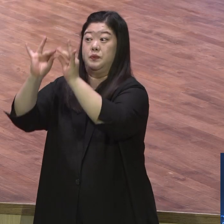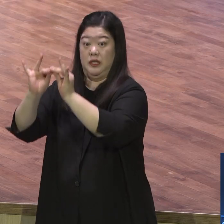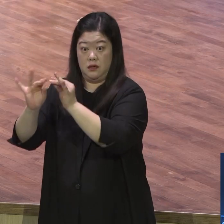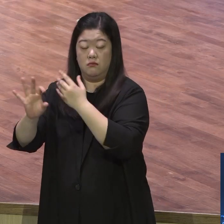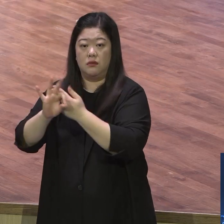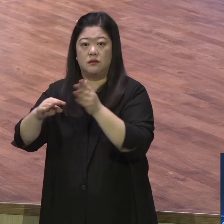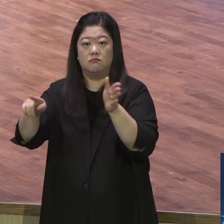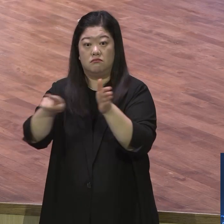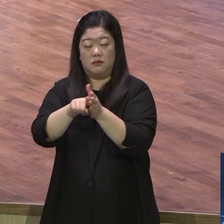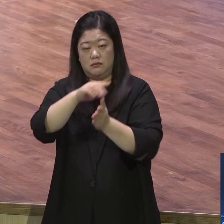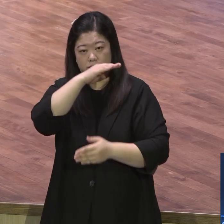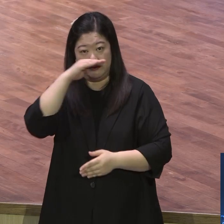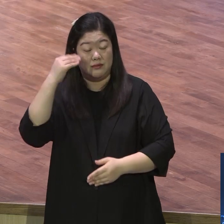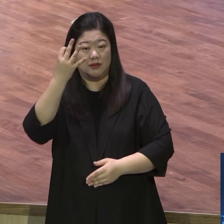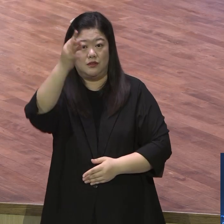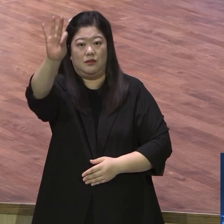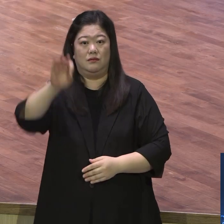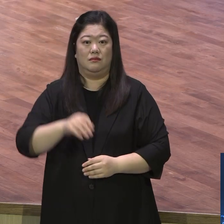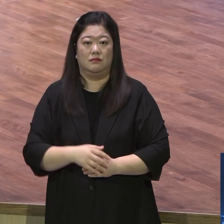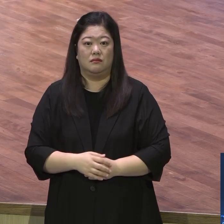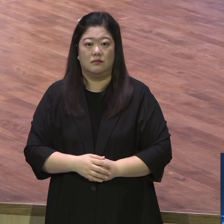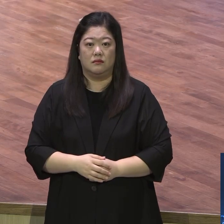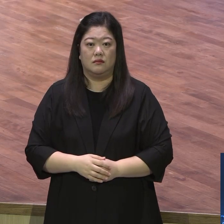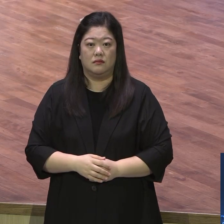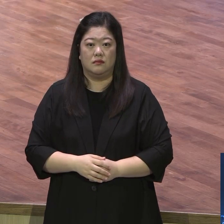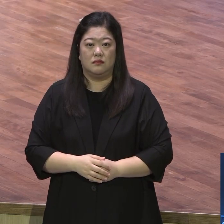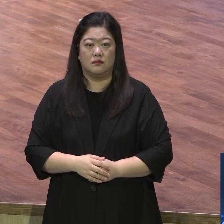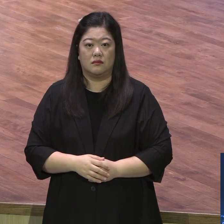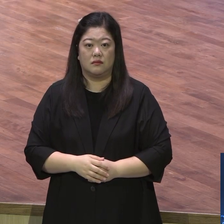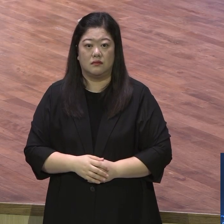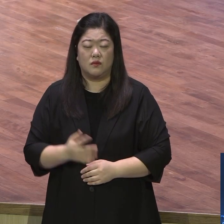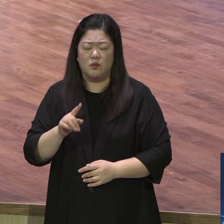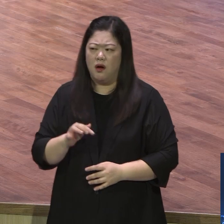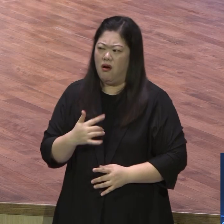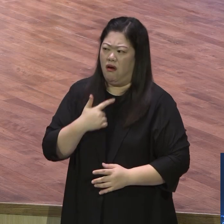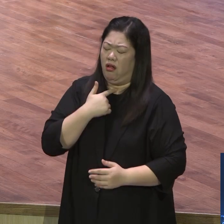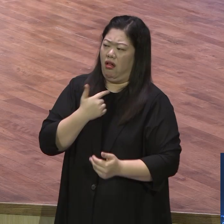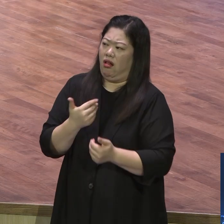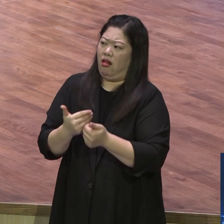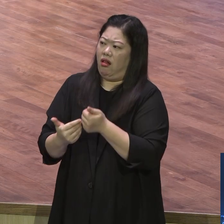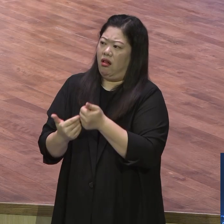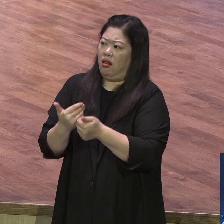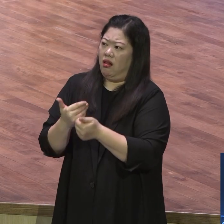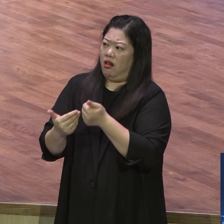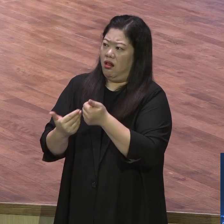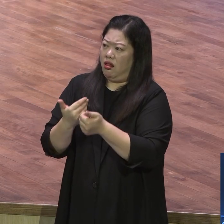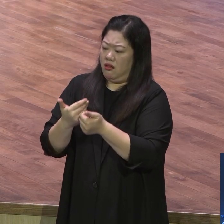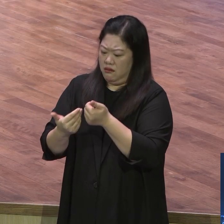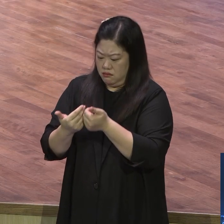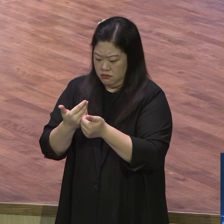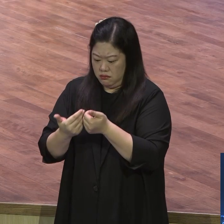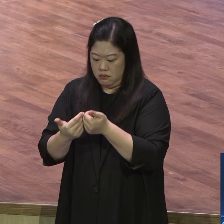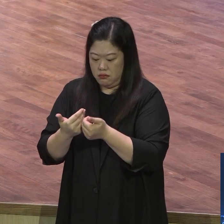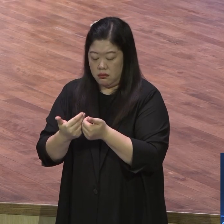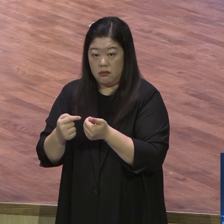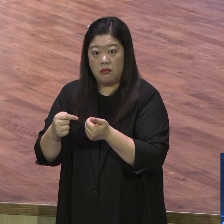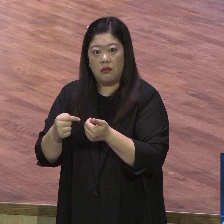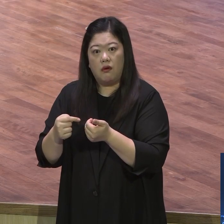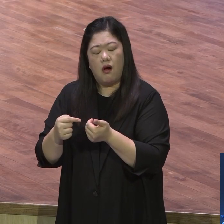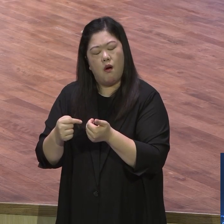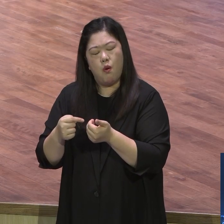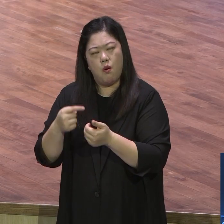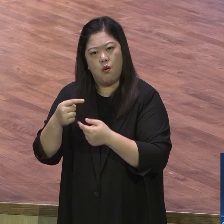무슨 갈등이 있습니까? 뭘 안다고 뭘 가졌다고 뭐 얼마나 했다고 뭘 갈등이 그거 보통 교만